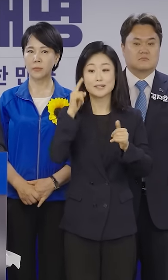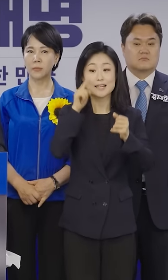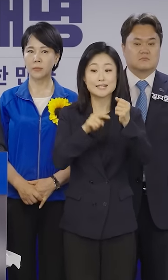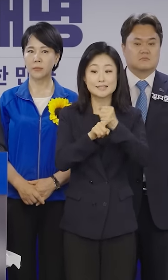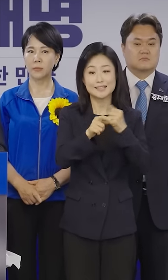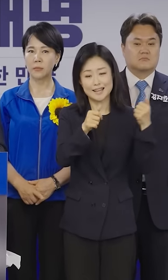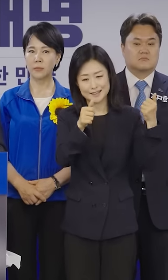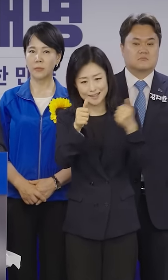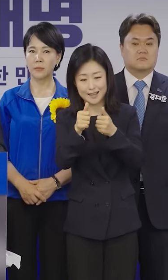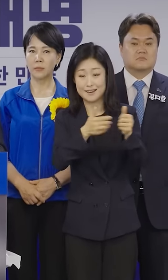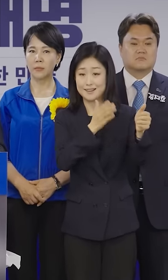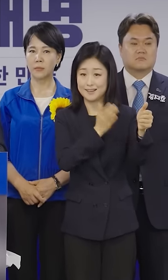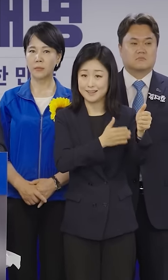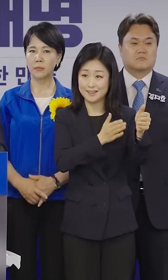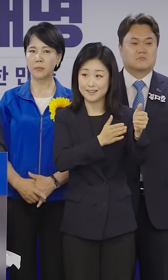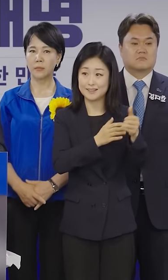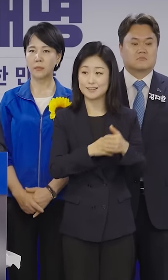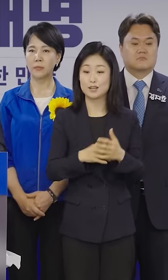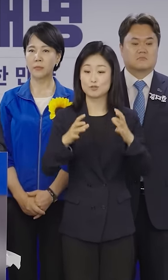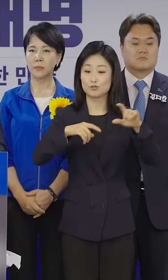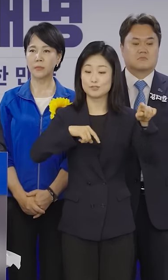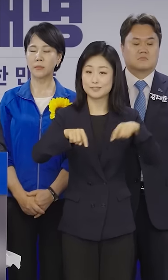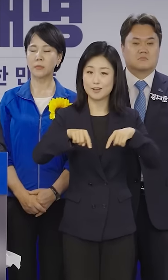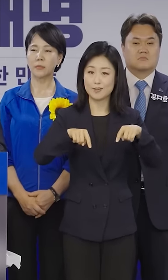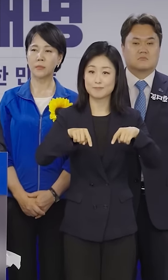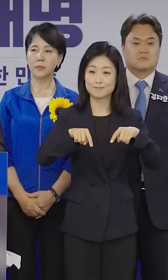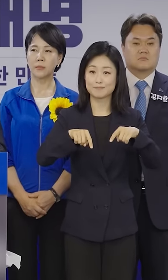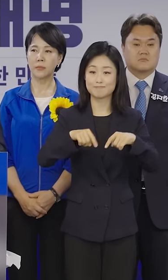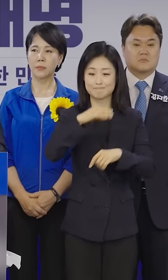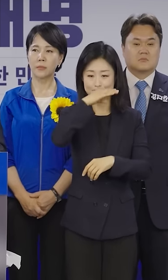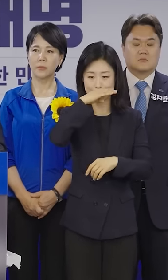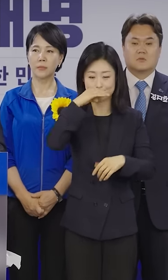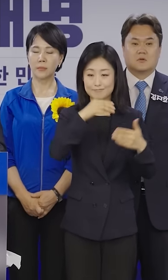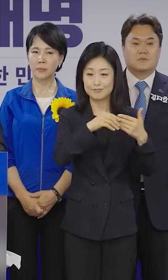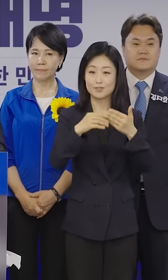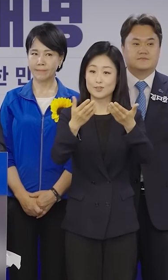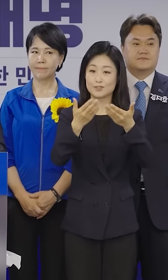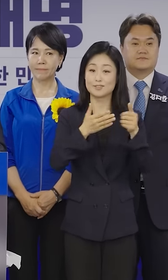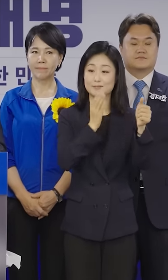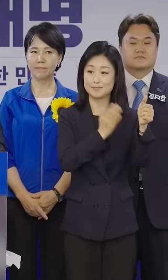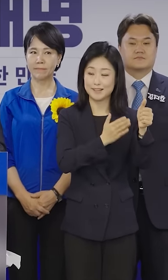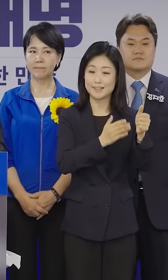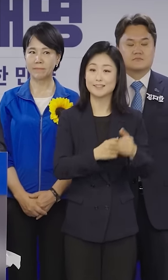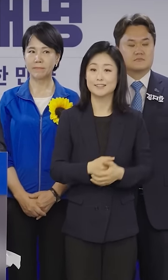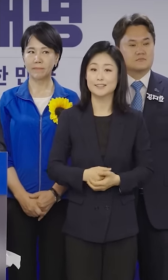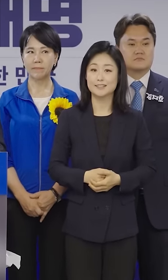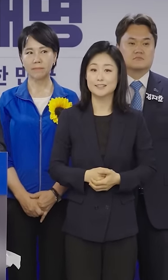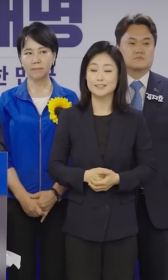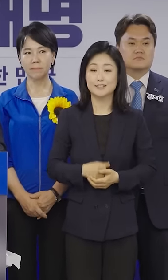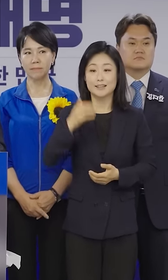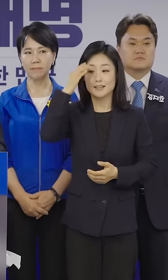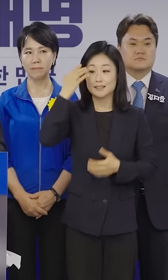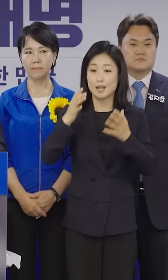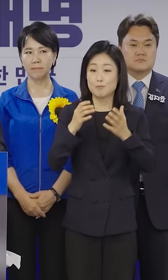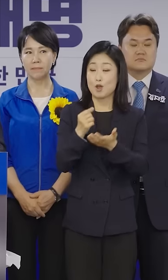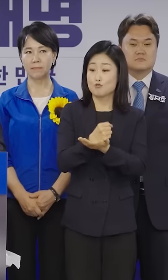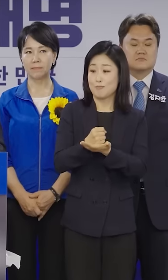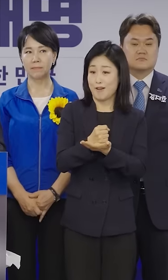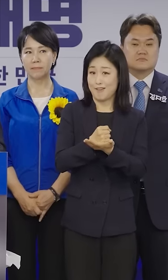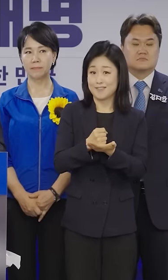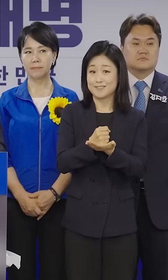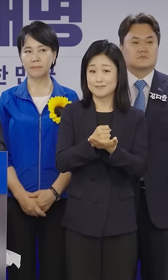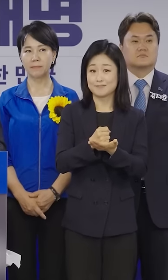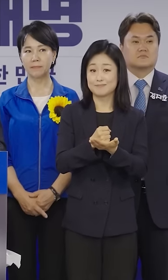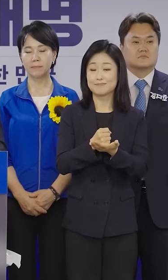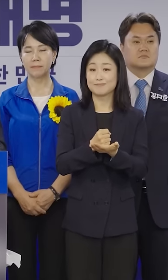국민의 뜻에 따라서 국정을 제대로 이끌어주기 바랍니다. 대한민국의 운명이